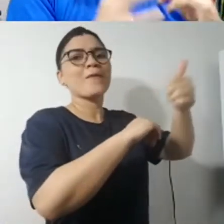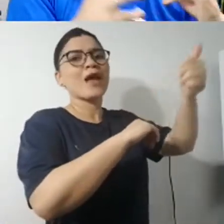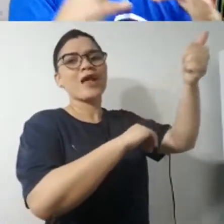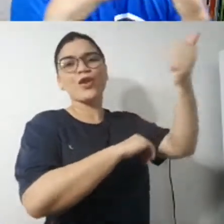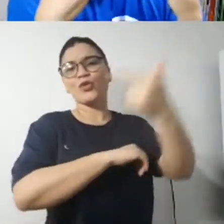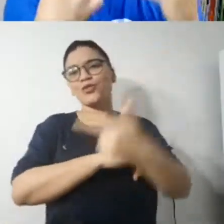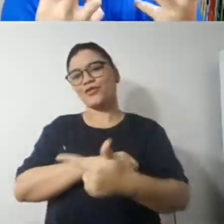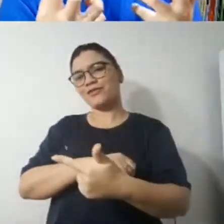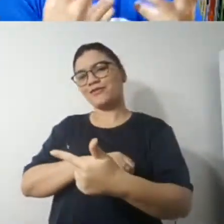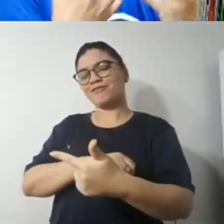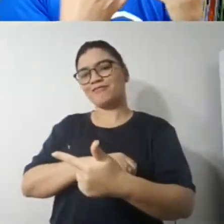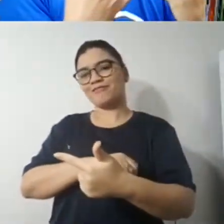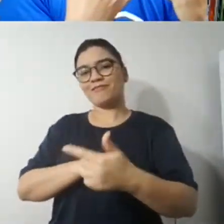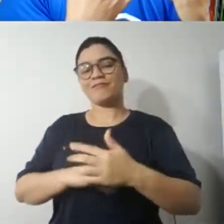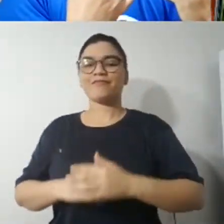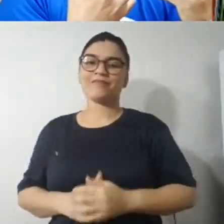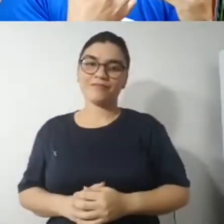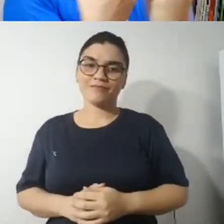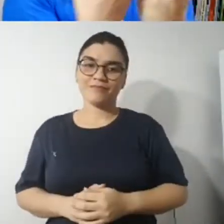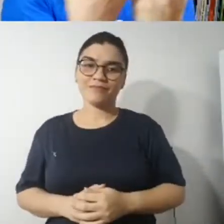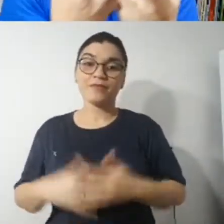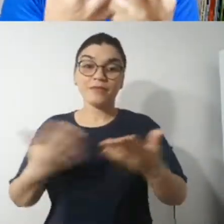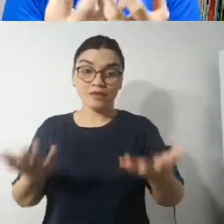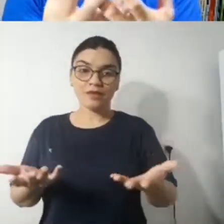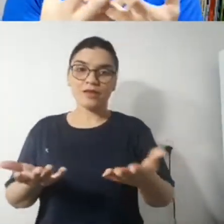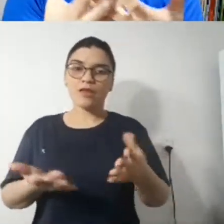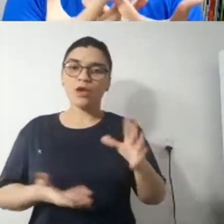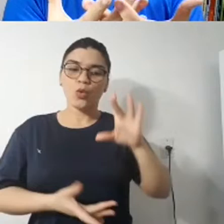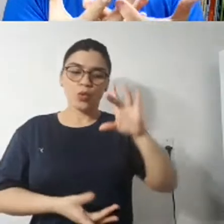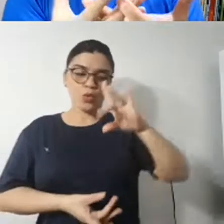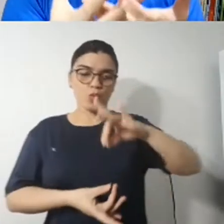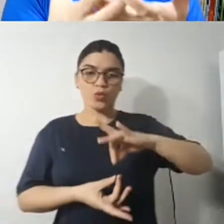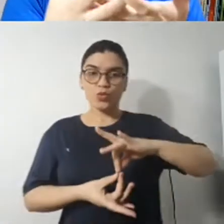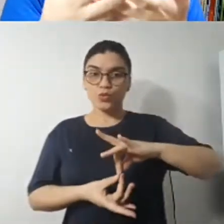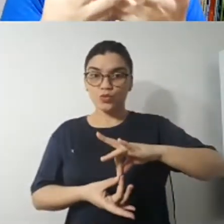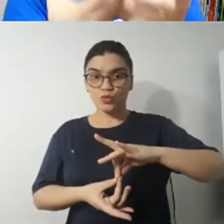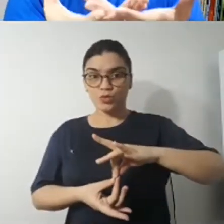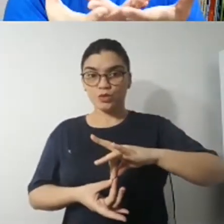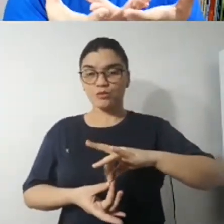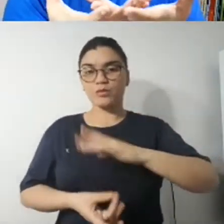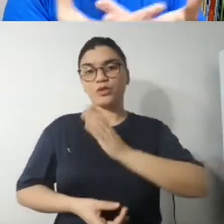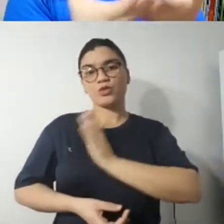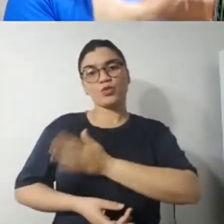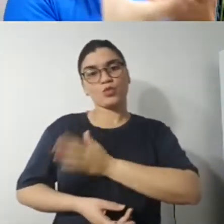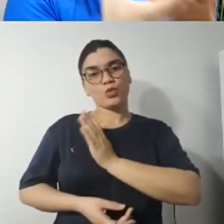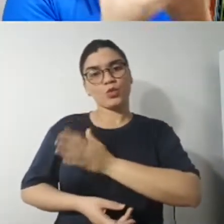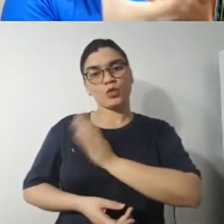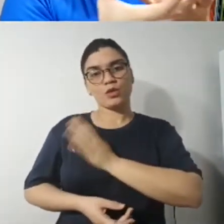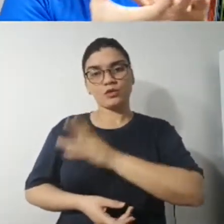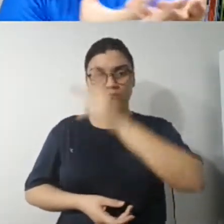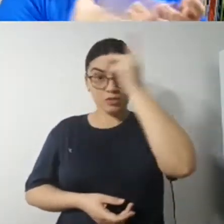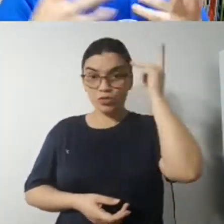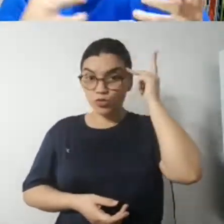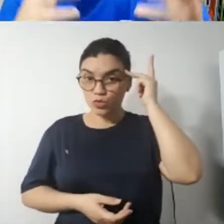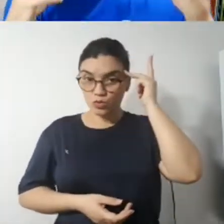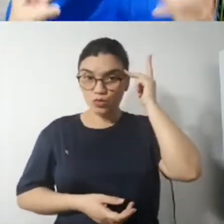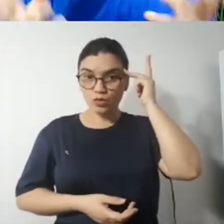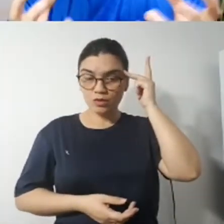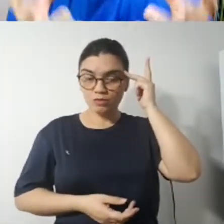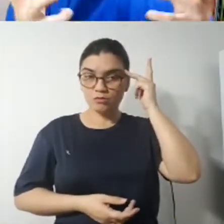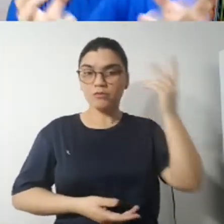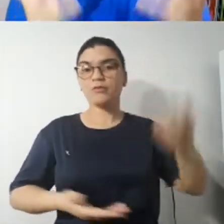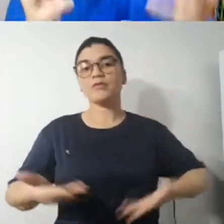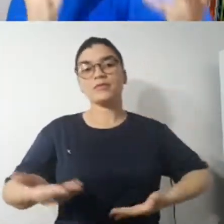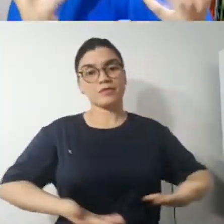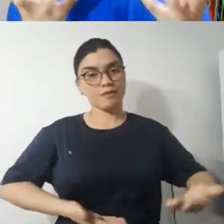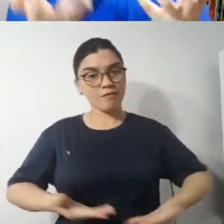o espírito que deve existir no coração de uma pessoa, serva do Senhor, é amar a